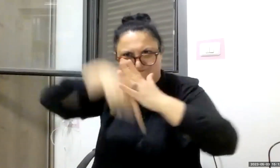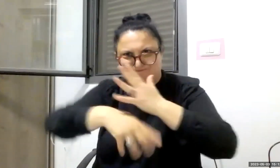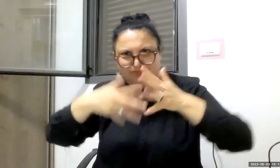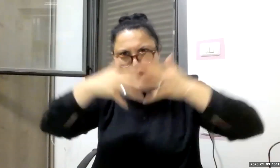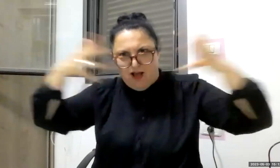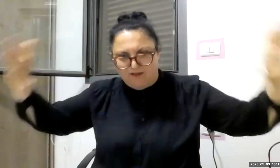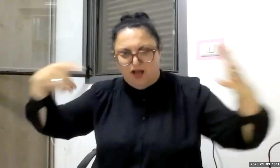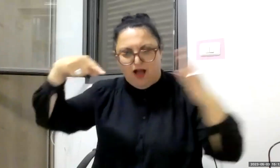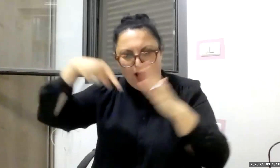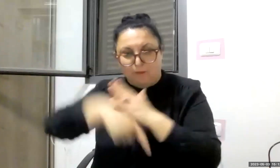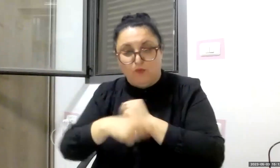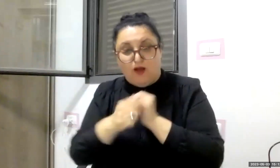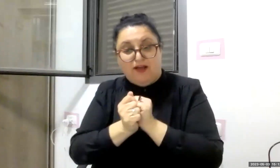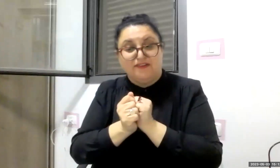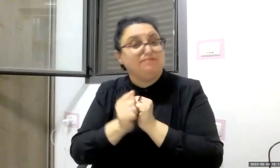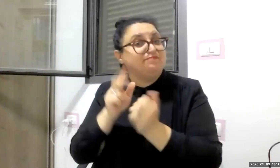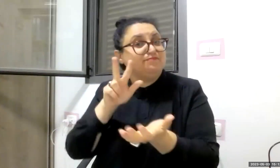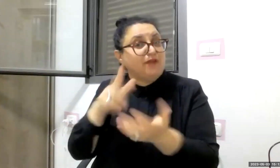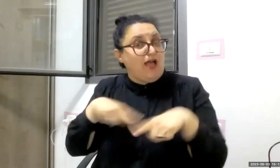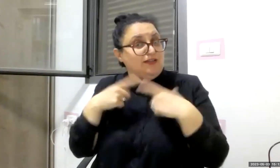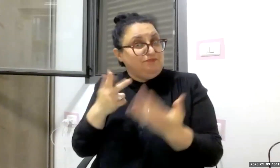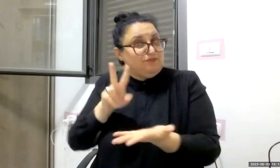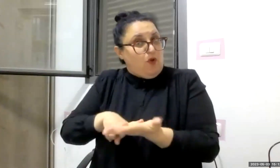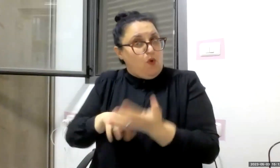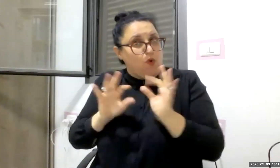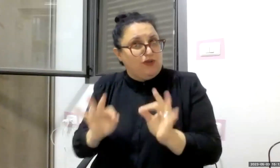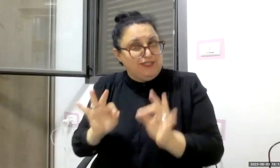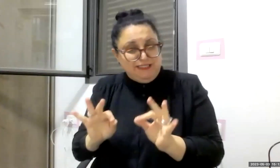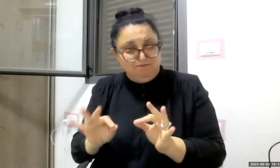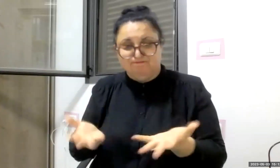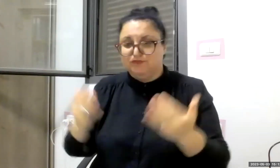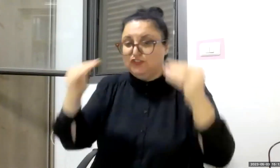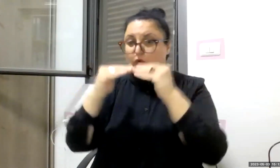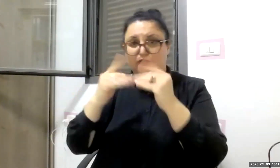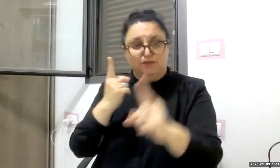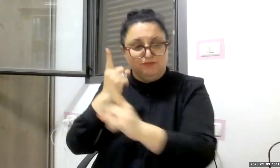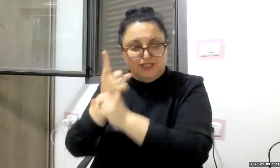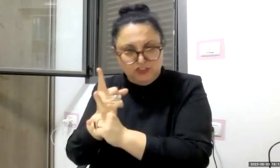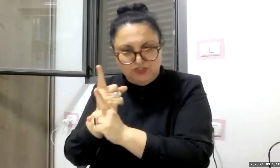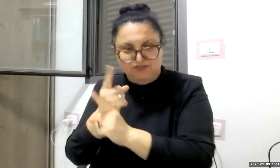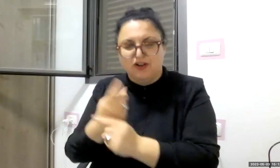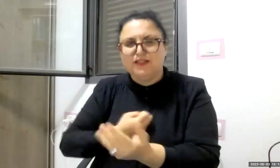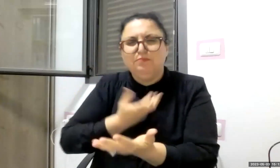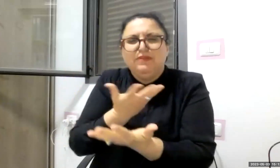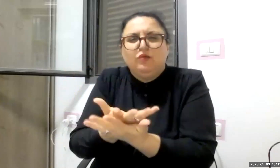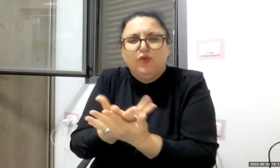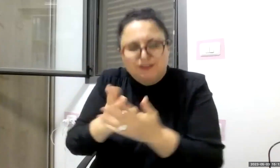רחבים, עמוקים? חיים הוגנים, שוויוניים, נגישים,